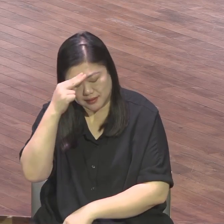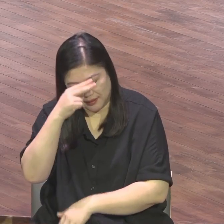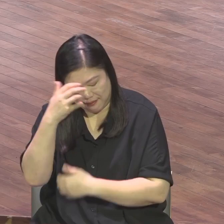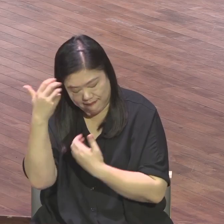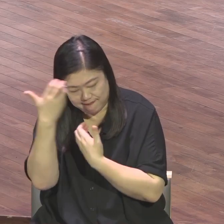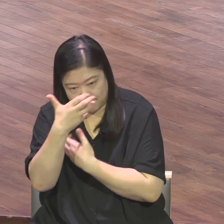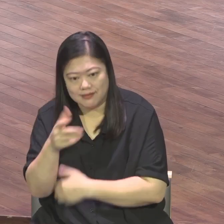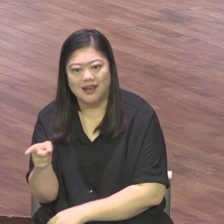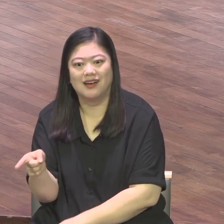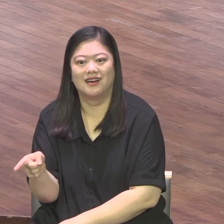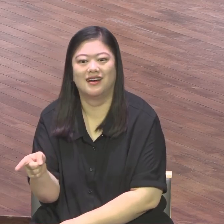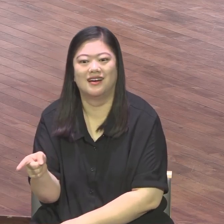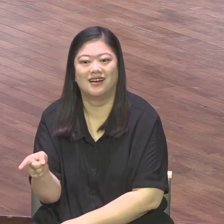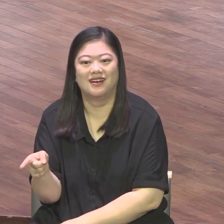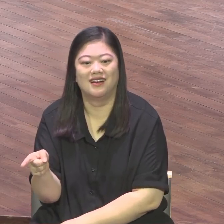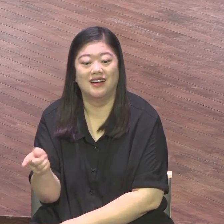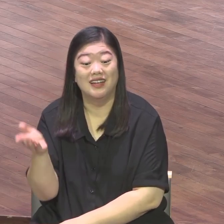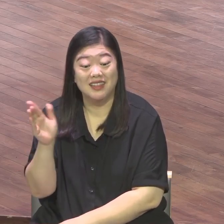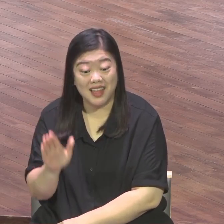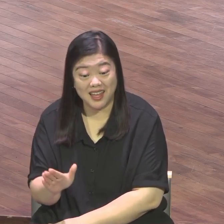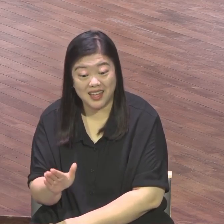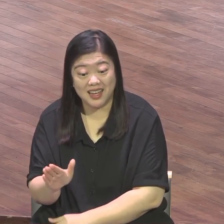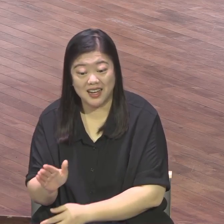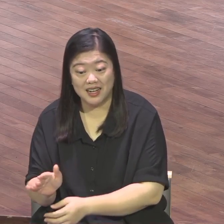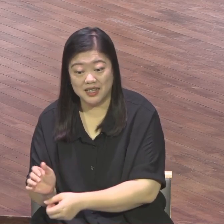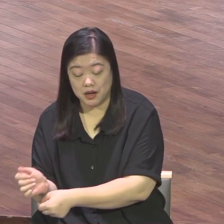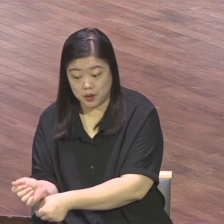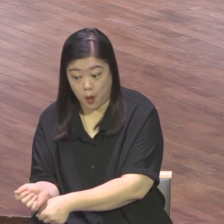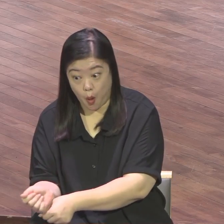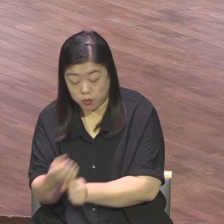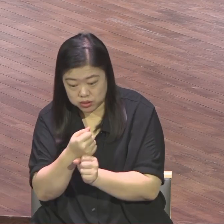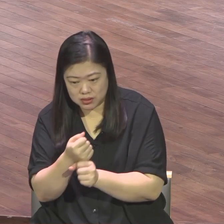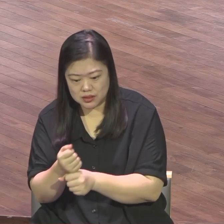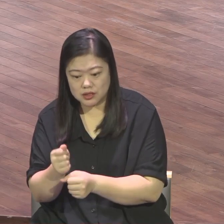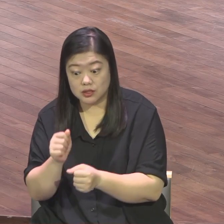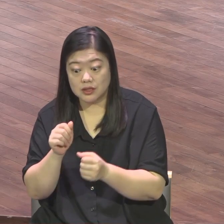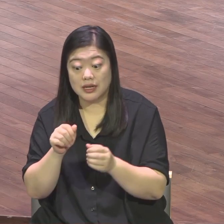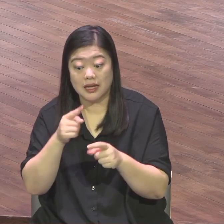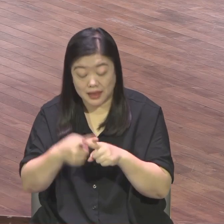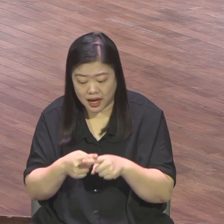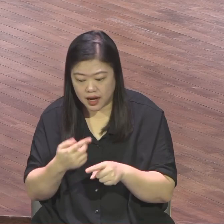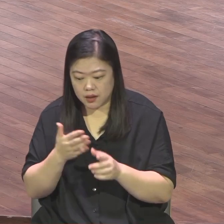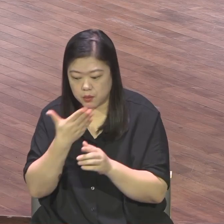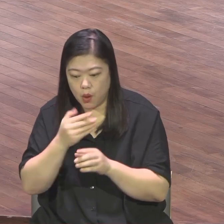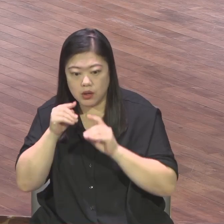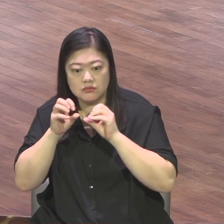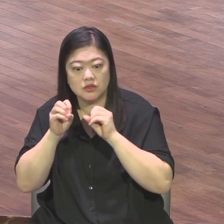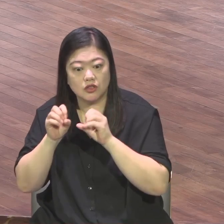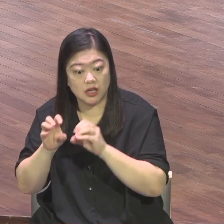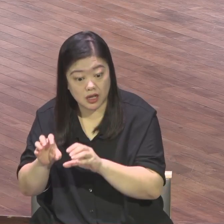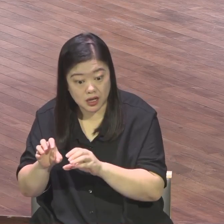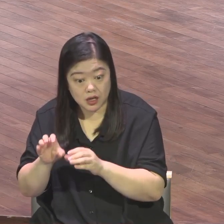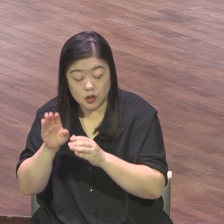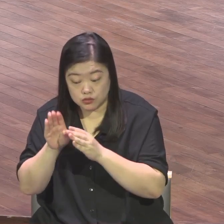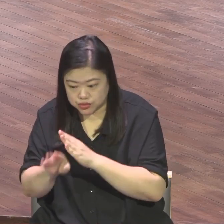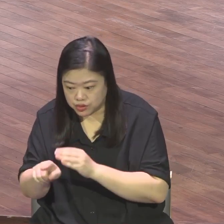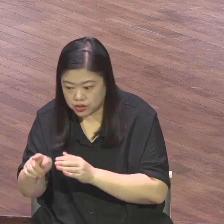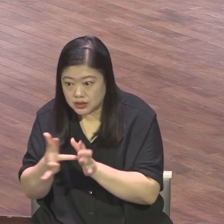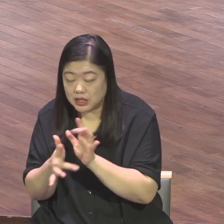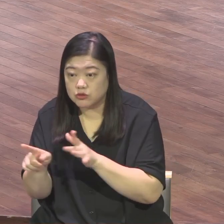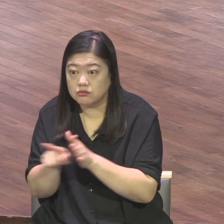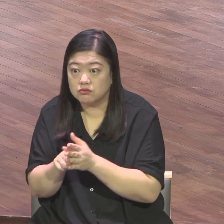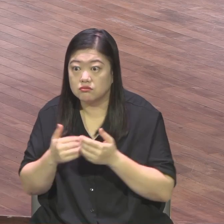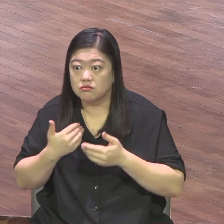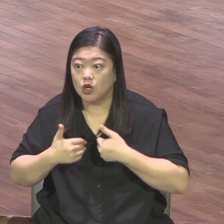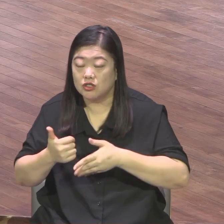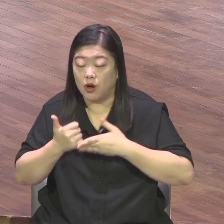숙군이었던가 봐. 술을 끊었어. 아, 변화된 모습 보고 내가 교회 왔다. 이기호 프로가 영향이 있을 거 아니에요.